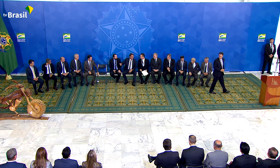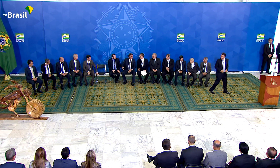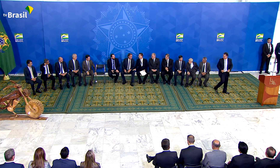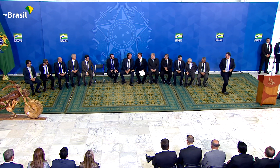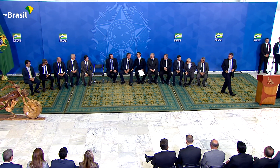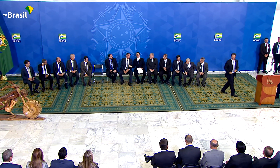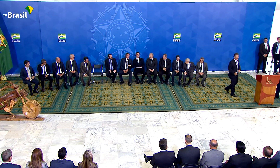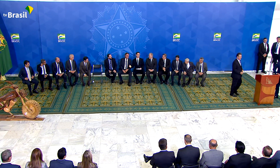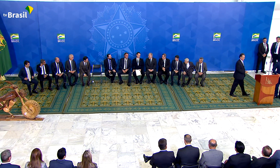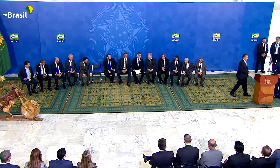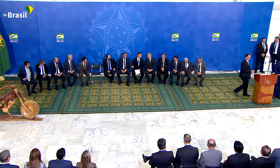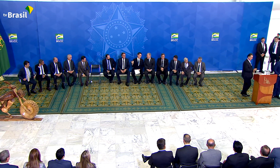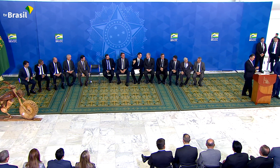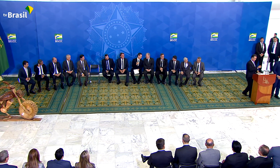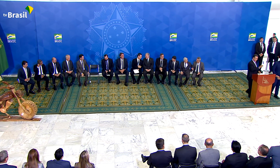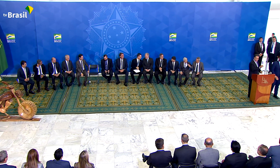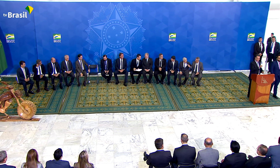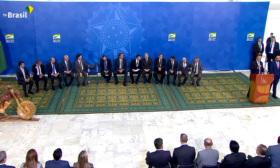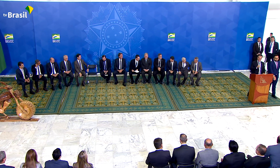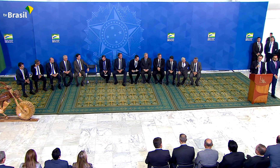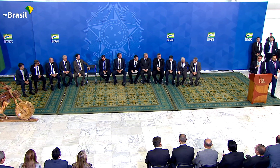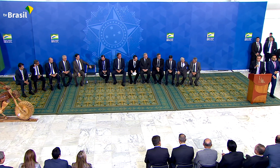E aí